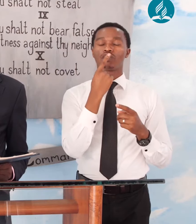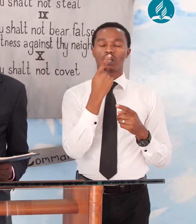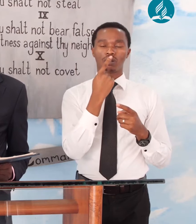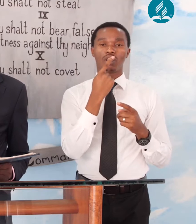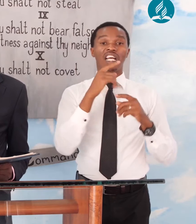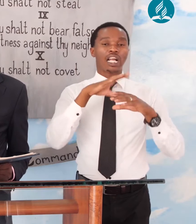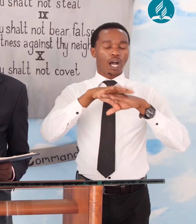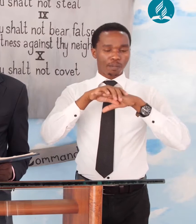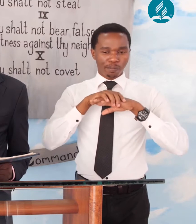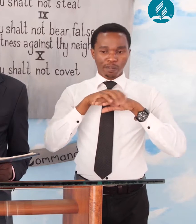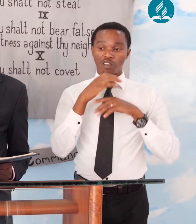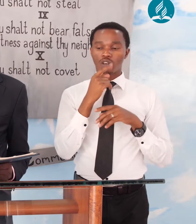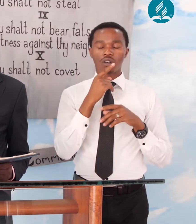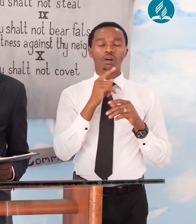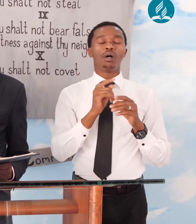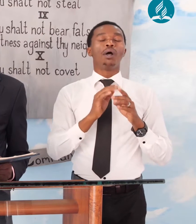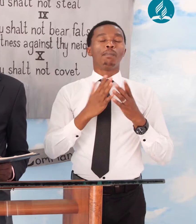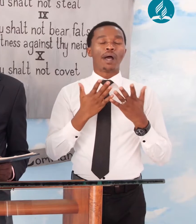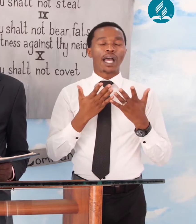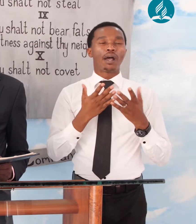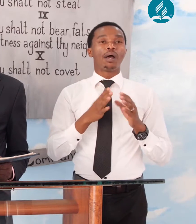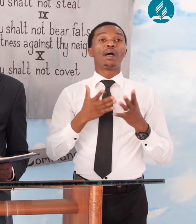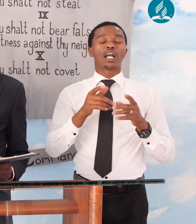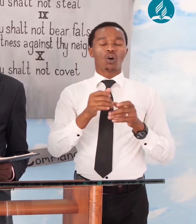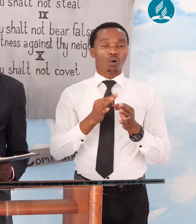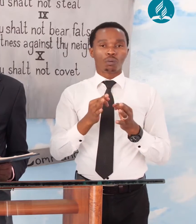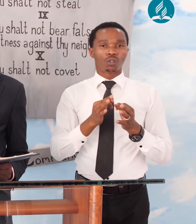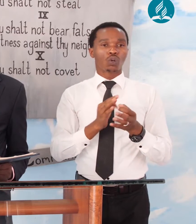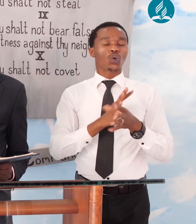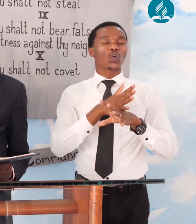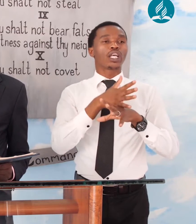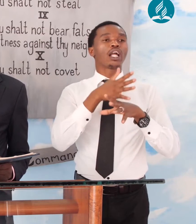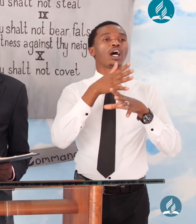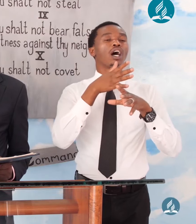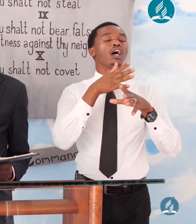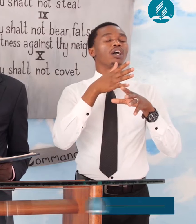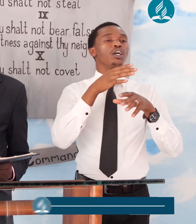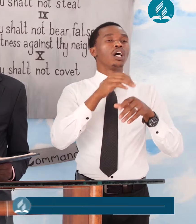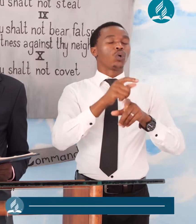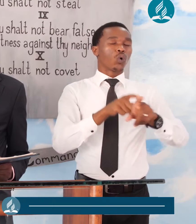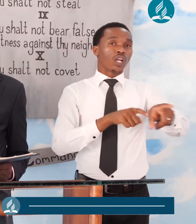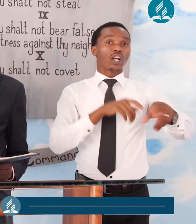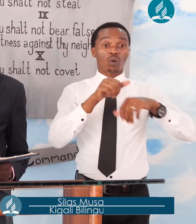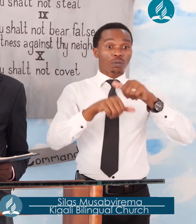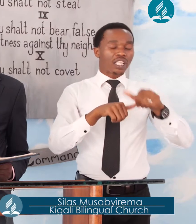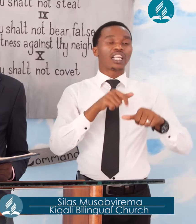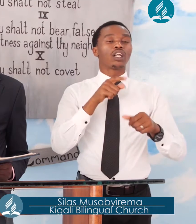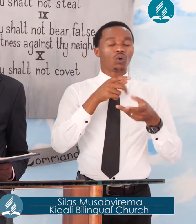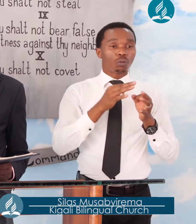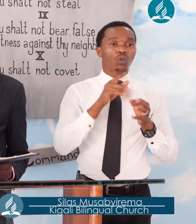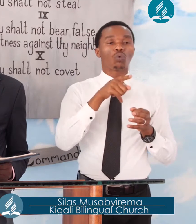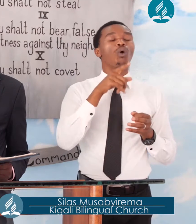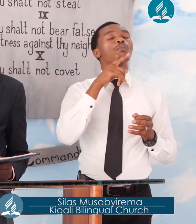how far reaching in its result was the influence of that one Hebrew woman and she